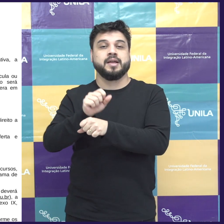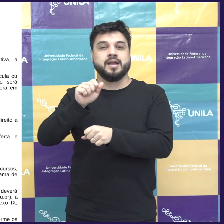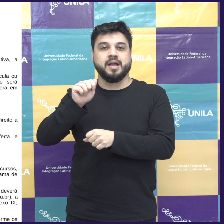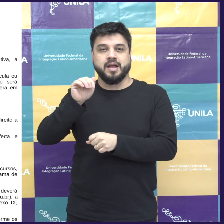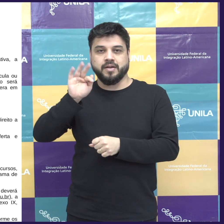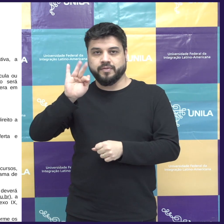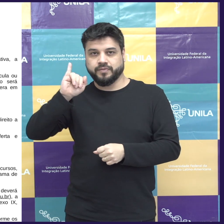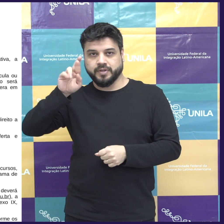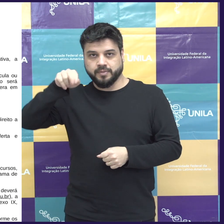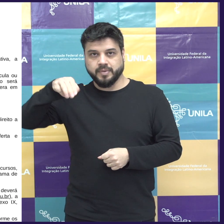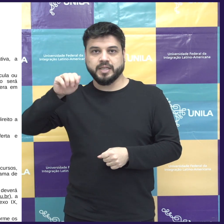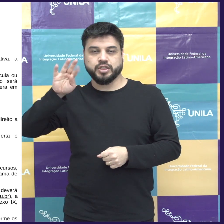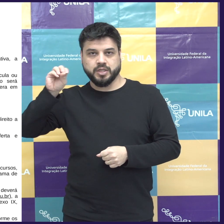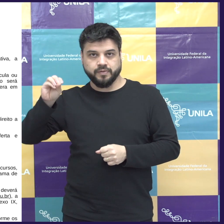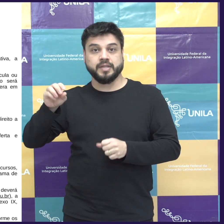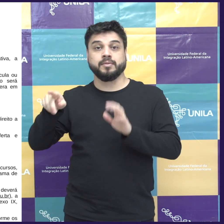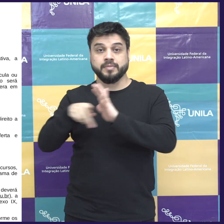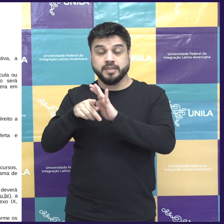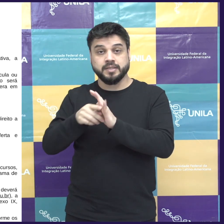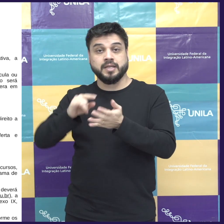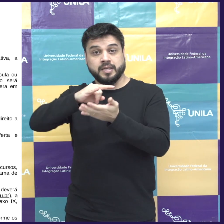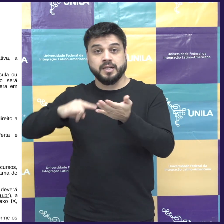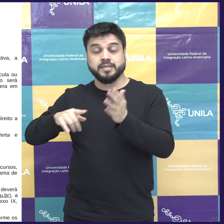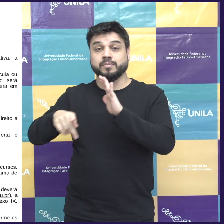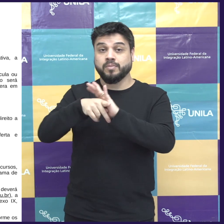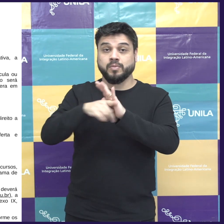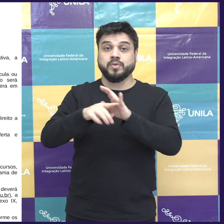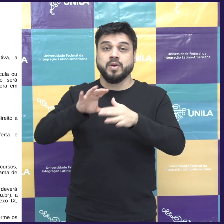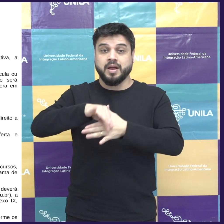a declaração emitida de acordo com o anexo 2.